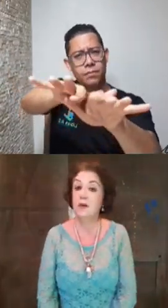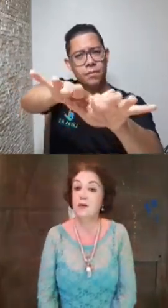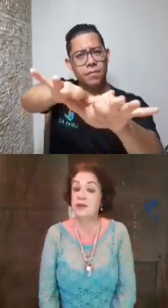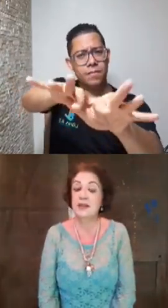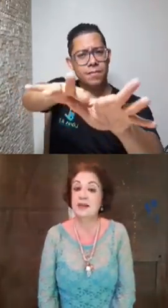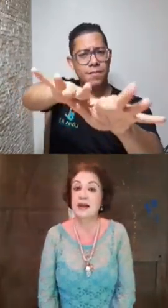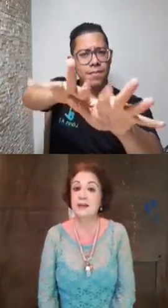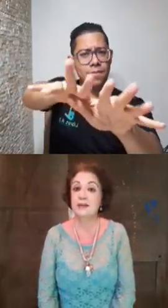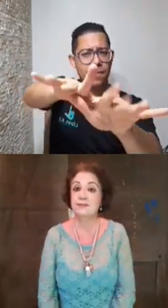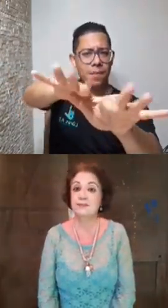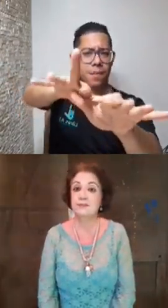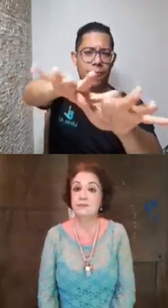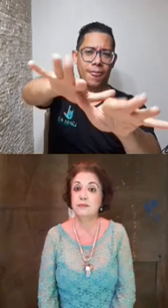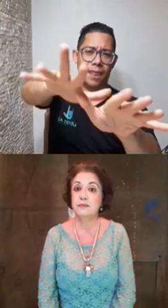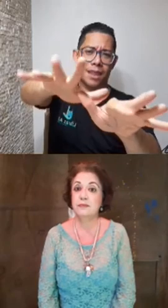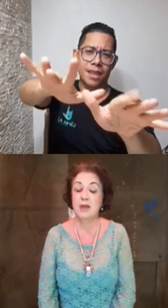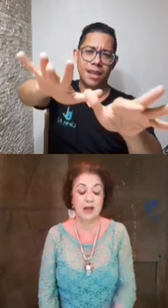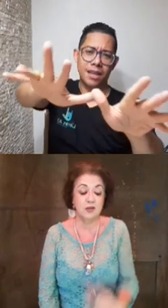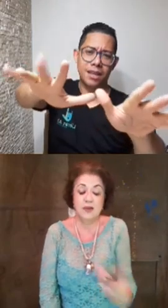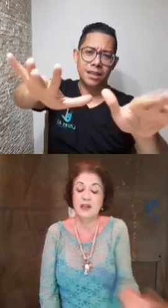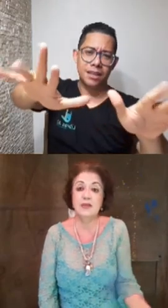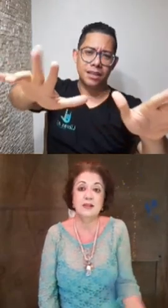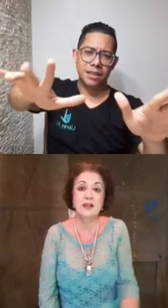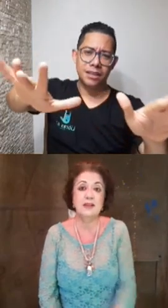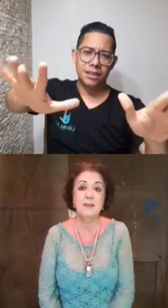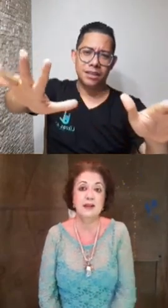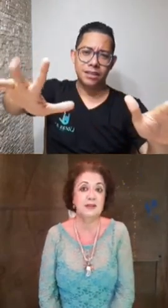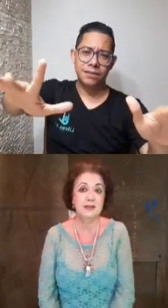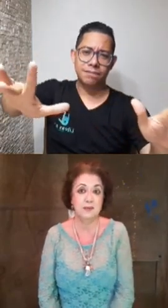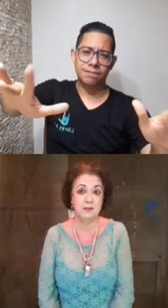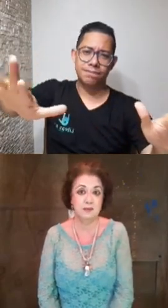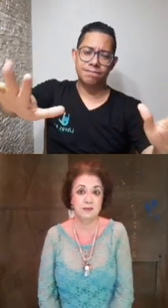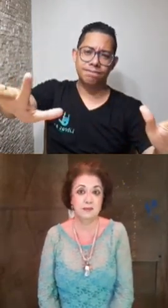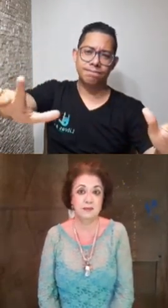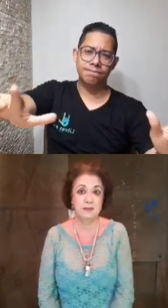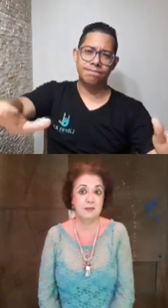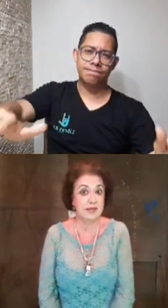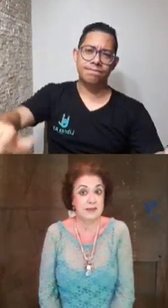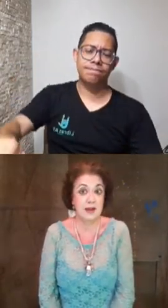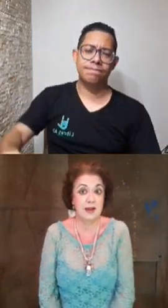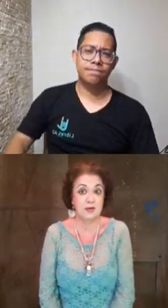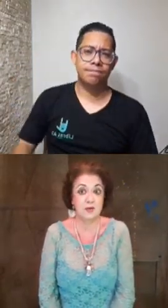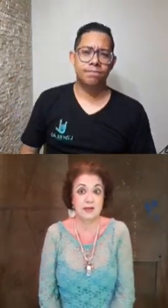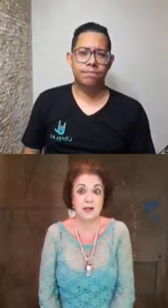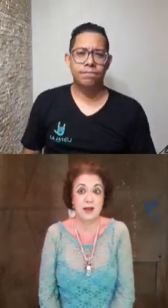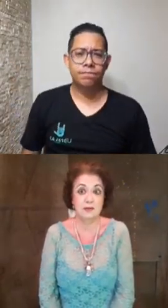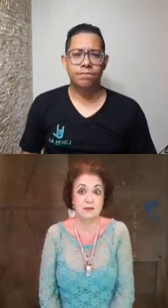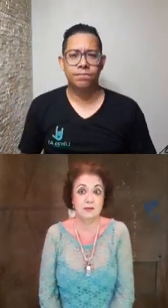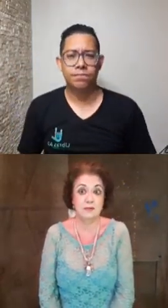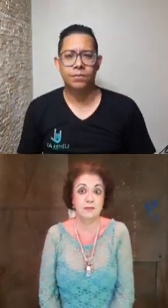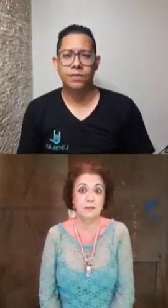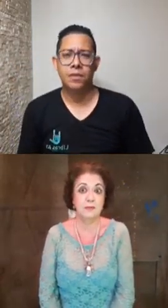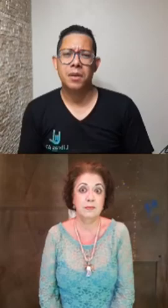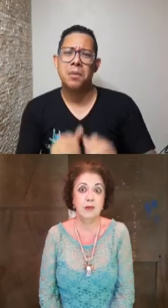E não acontecia nada. As suas águas desapareciam nas areias do deserto.